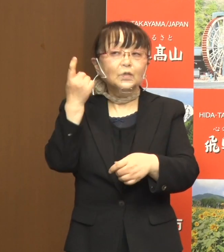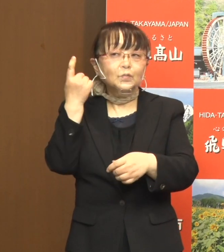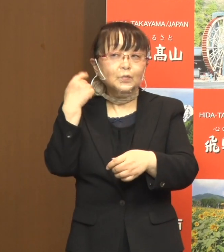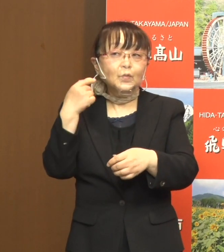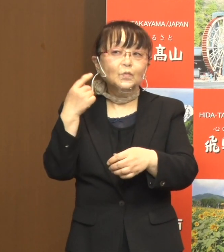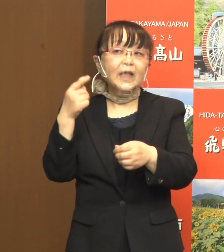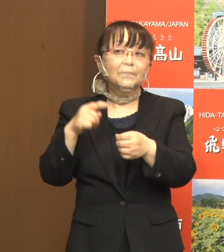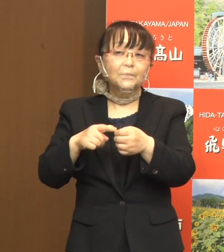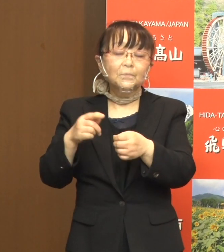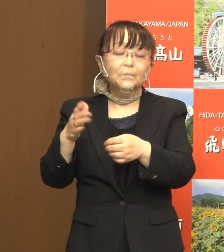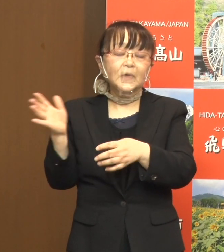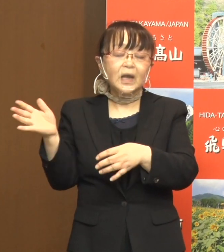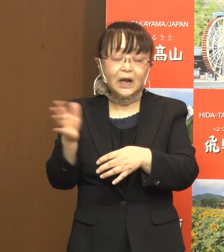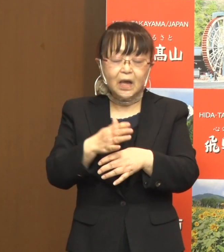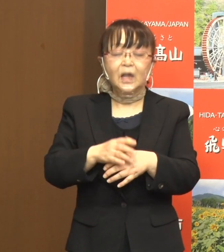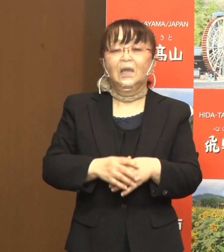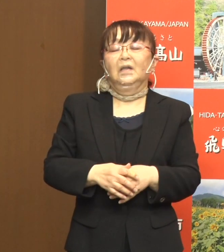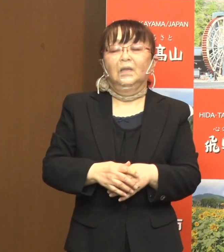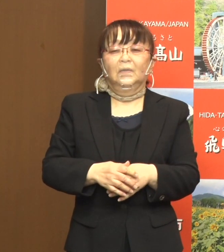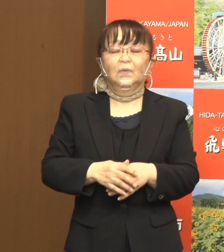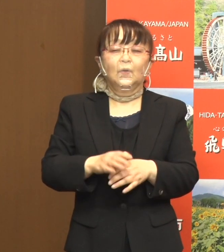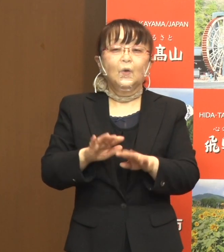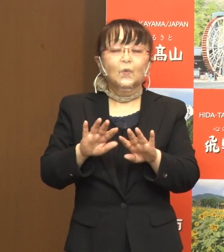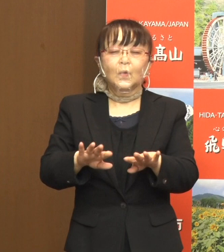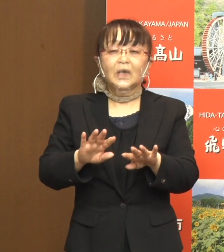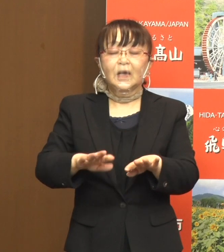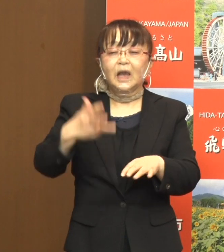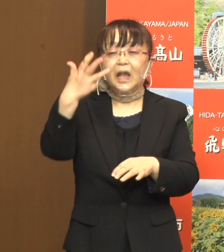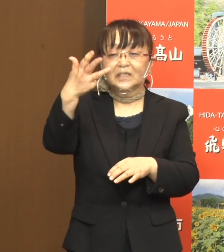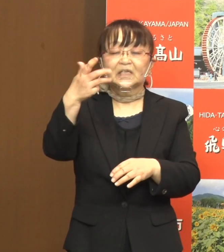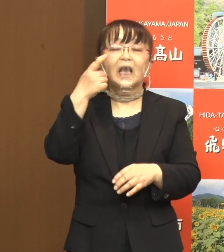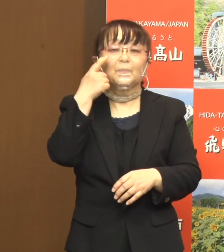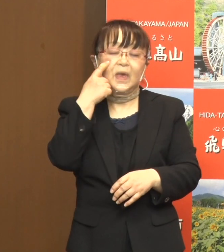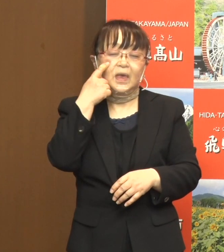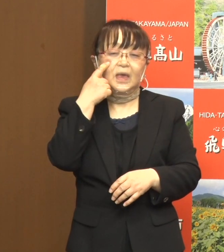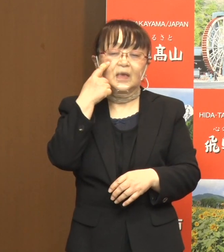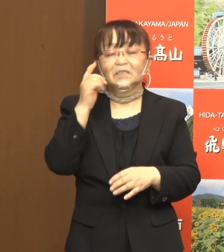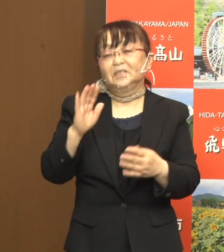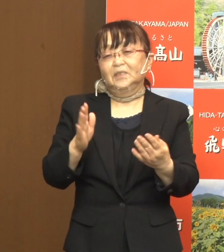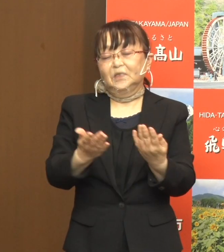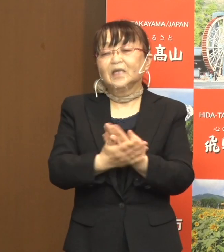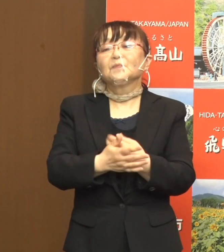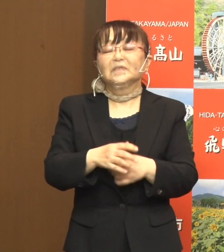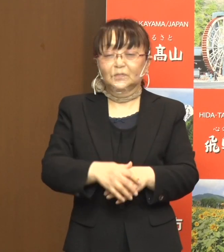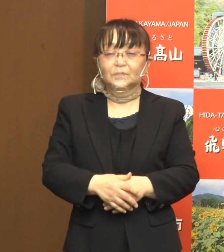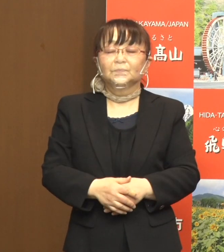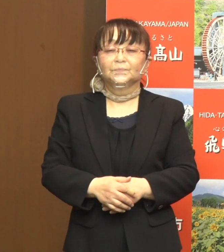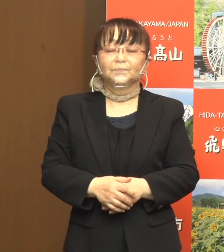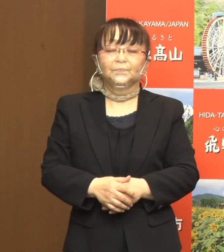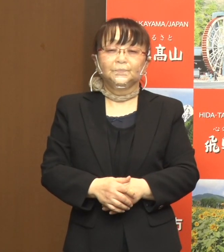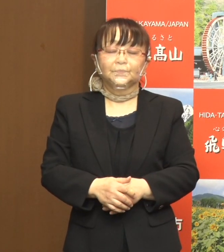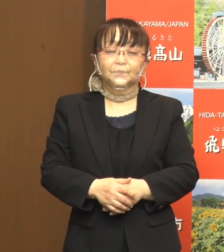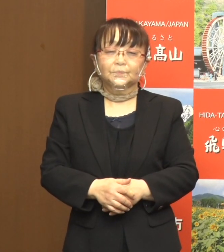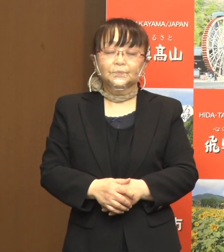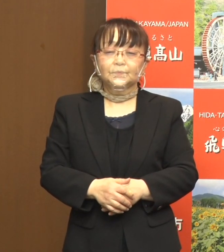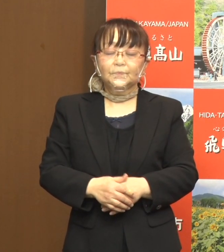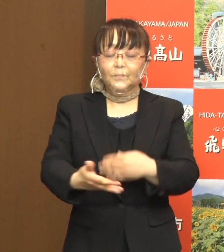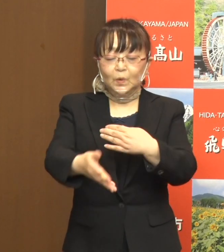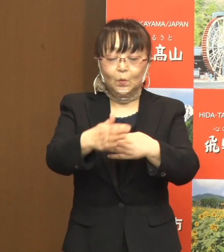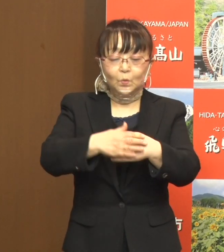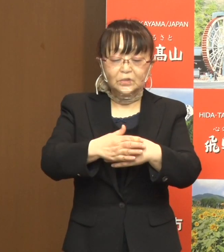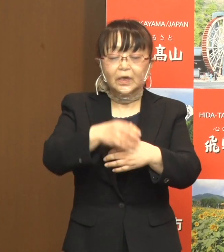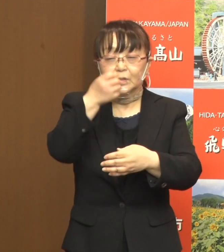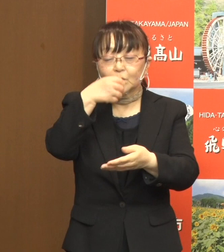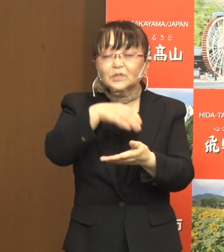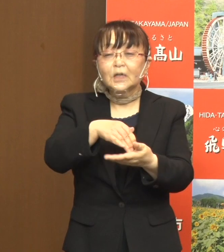の通算で今回がますでに8回目となっているところでございます補正予算案の